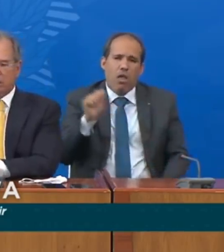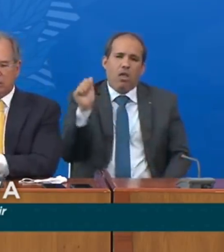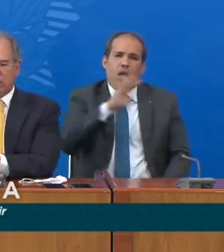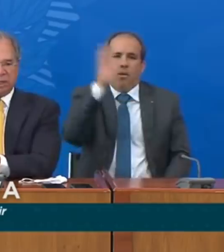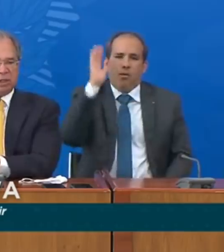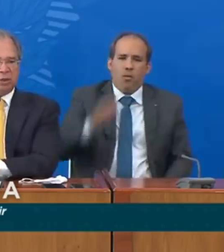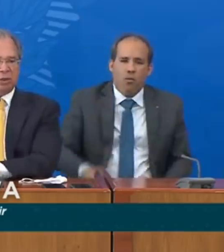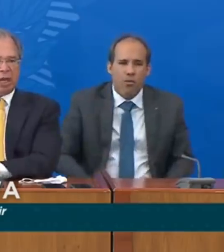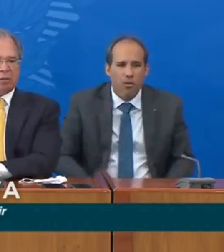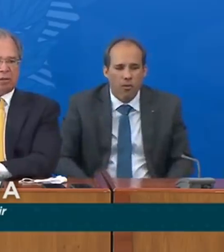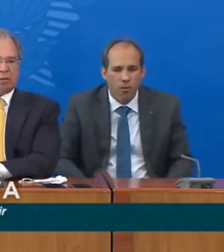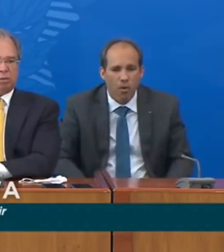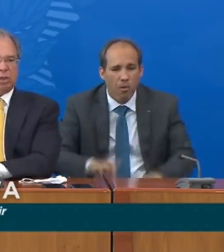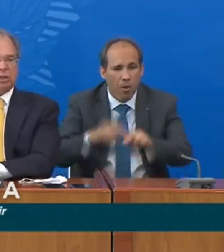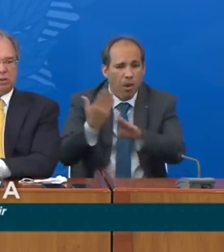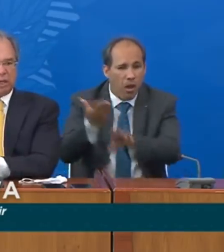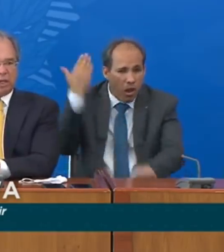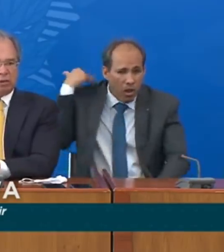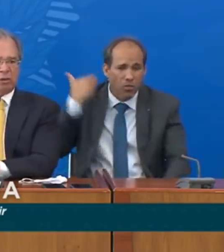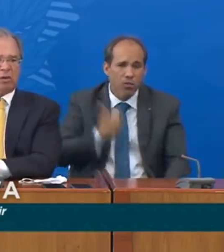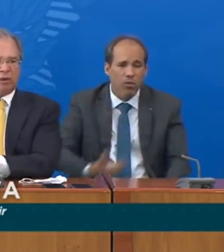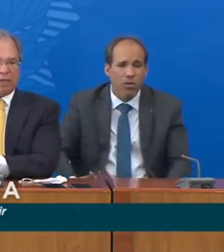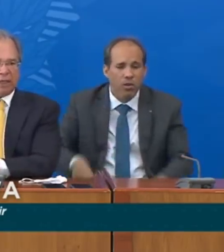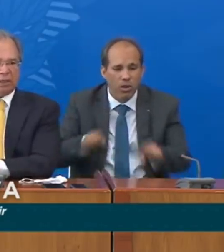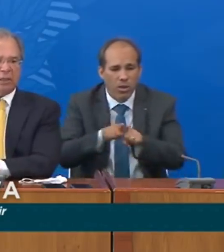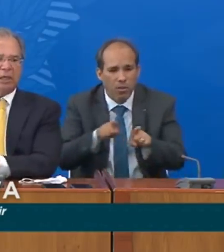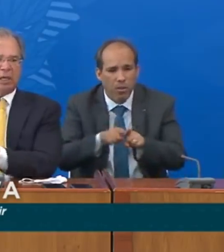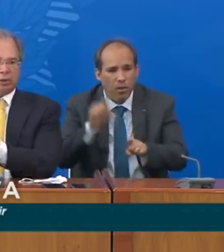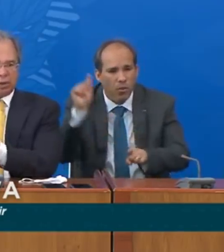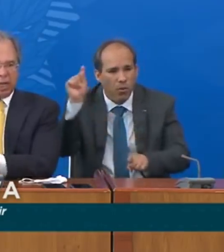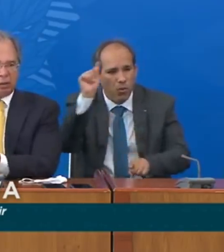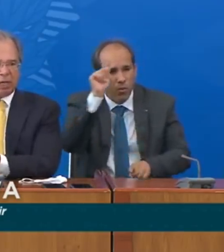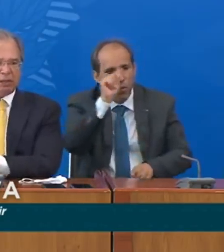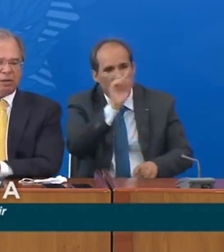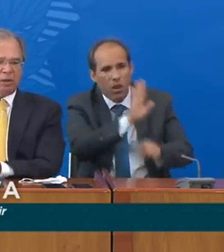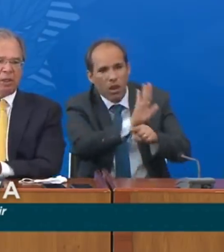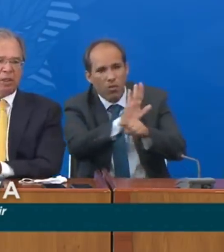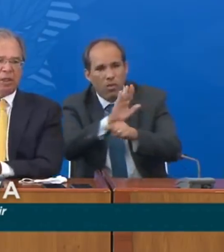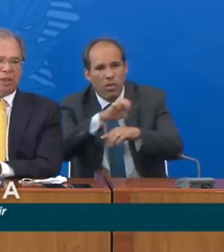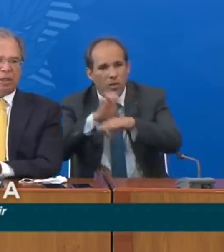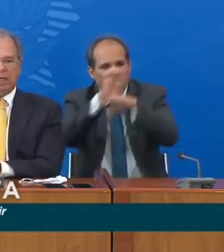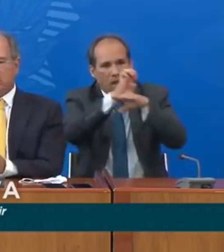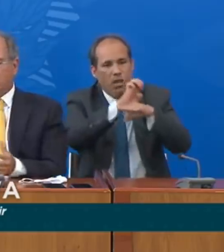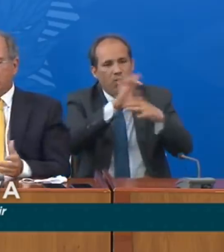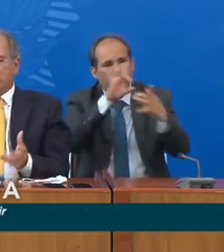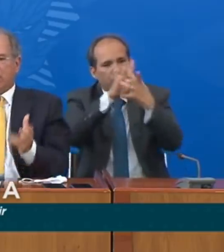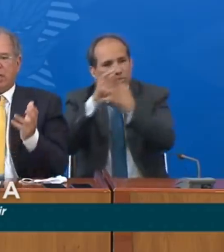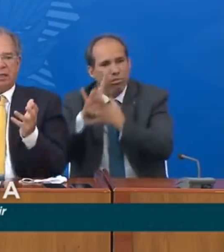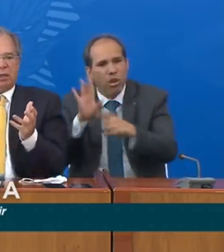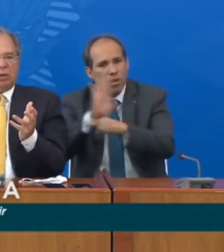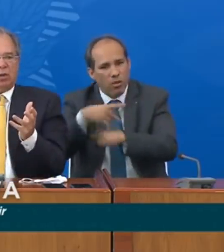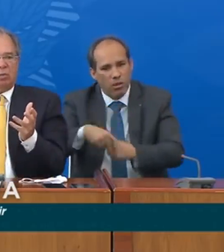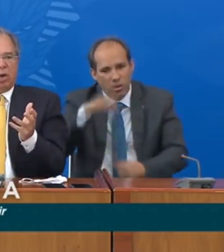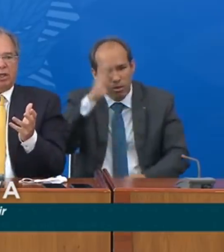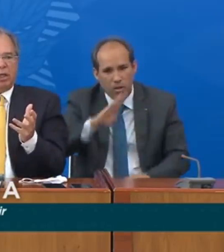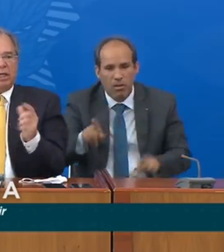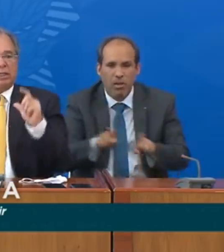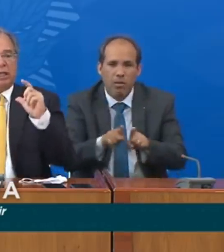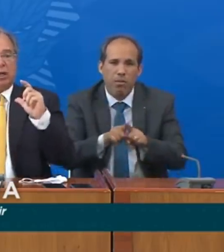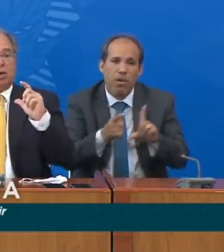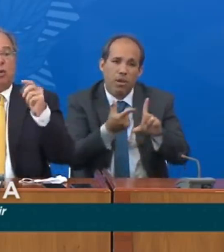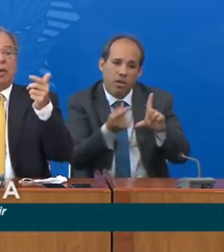E nós estamos tentando ajudá-los, porque são guerreiros, são valentes, ajudaram o Brasil. E esse aumento de arrecadação, então,